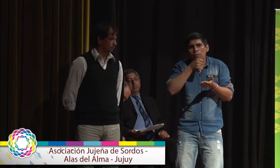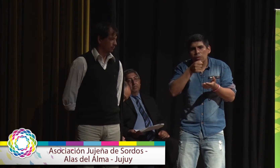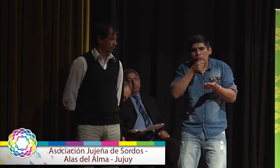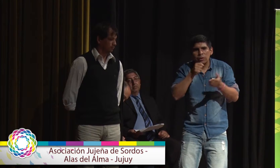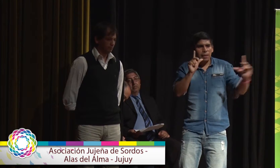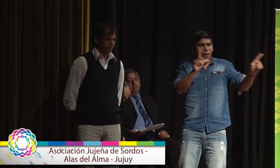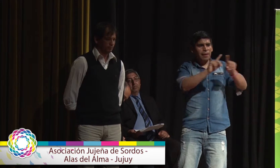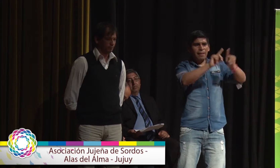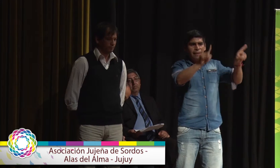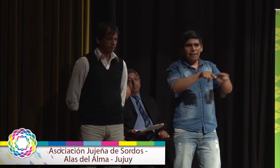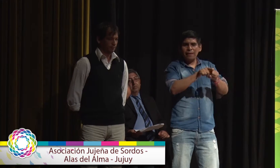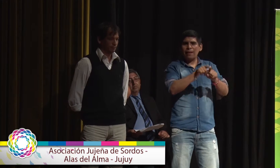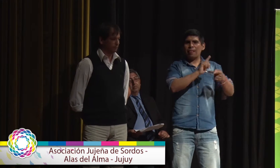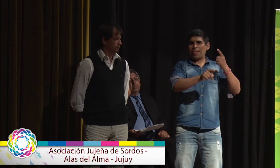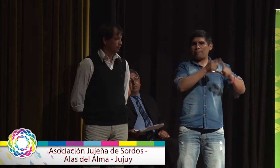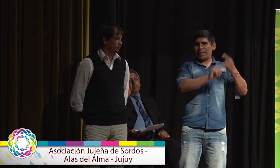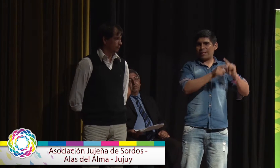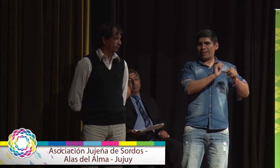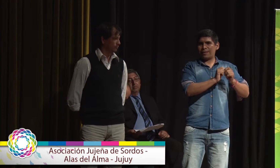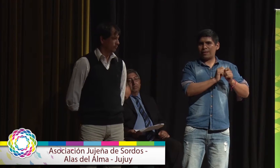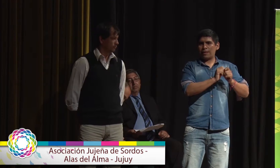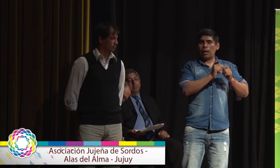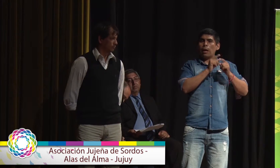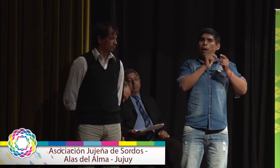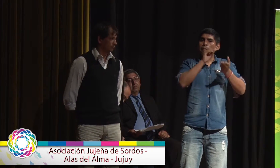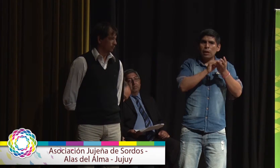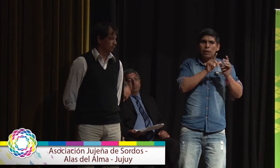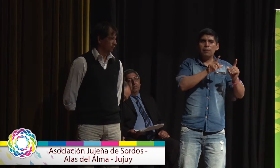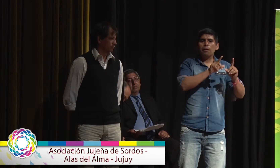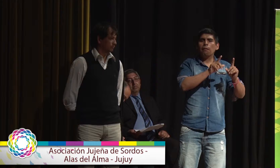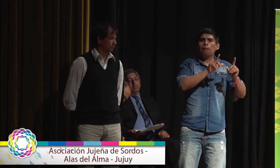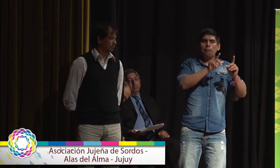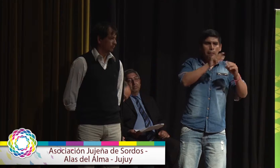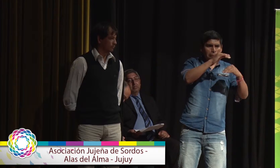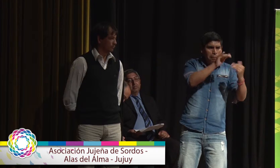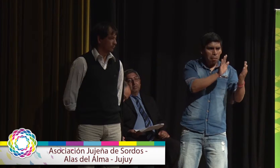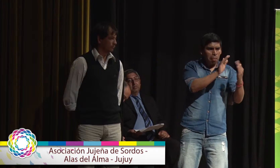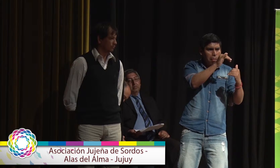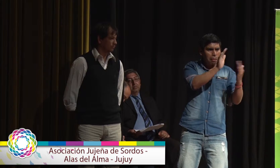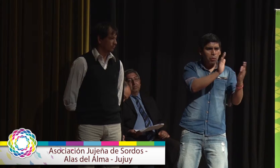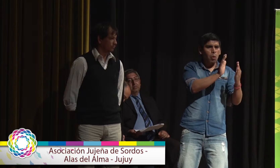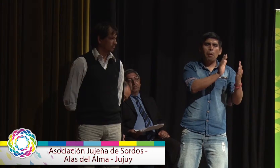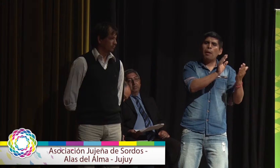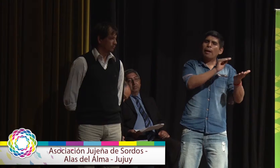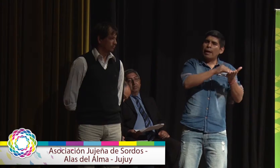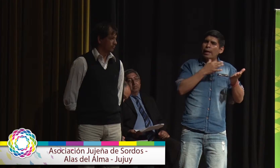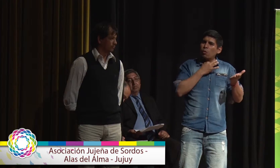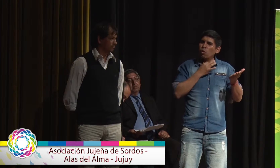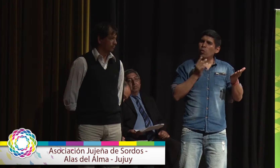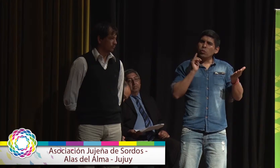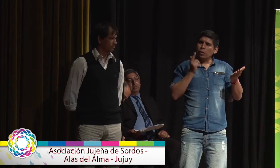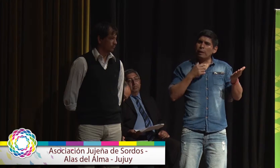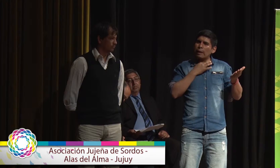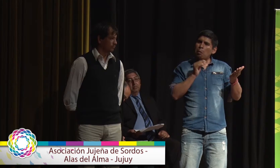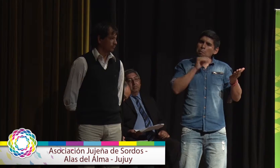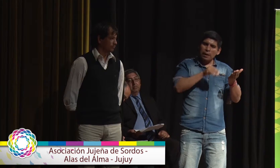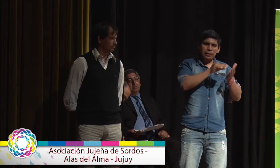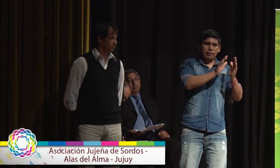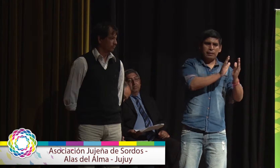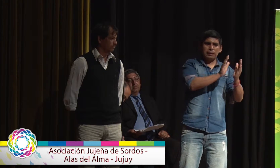ahora. Eso fue la sorpresa. Les contamos cómo queríamos el intérprete, les contamos lo que nos parecía acerca de este cuadrito chiquitito que